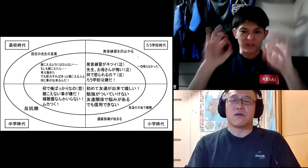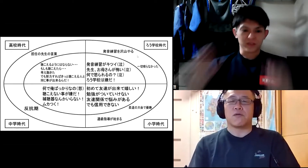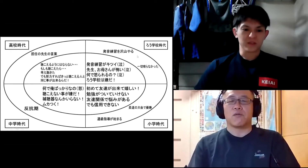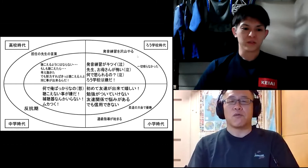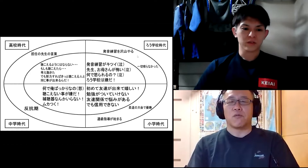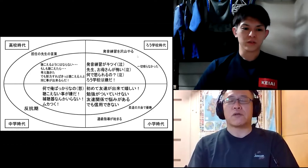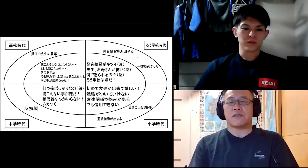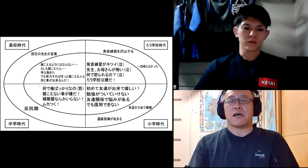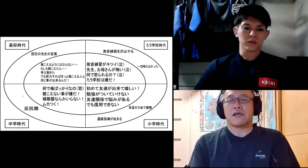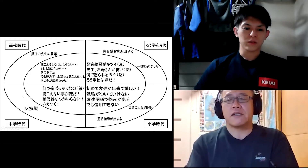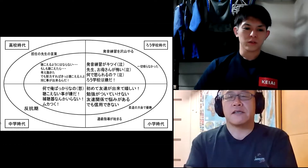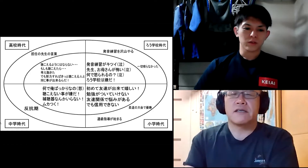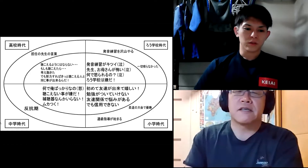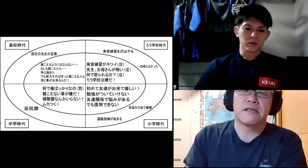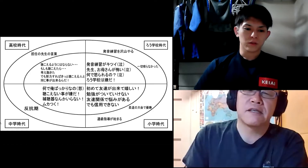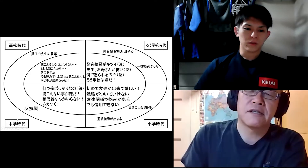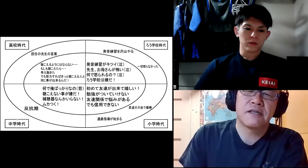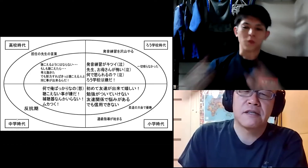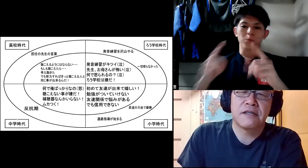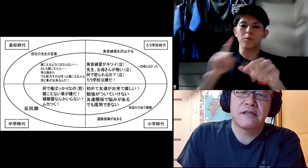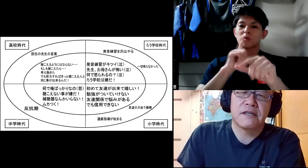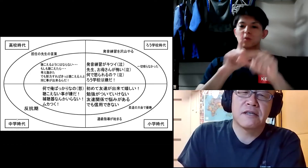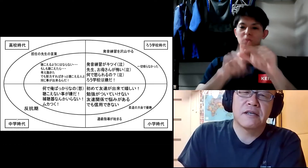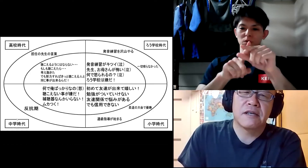いうふうに思ってました。